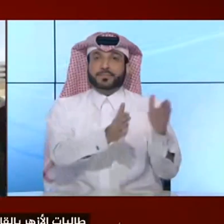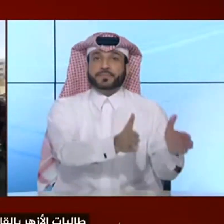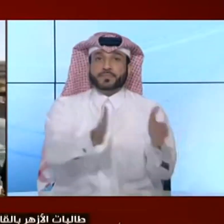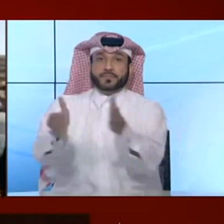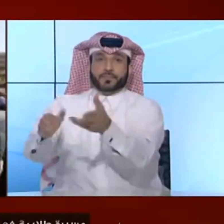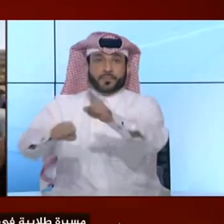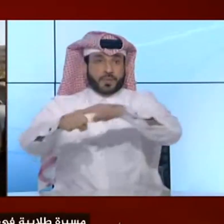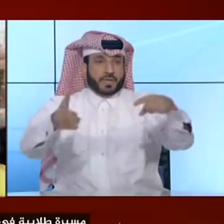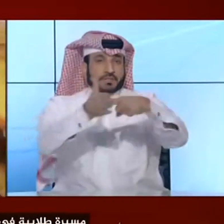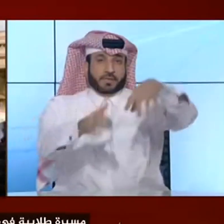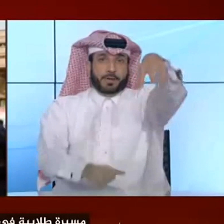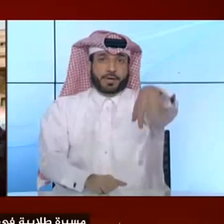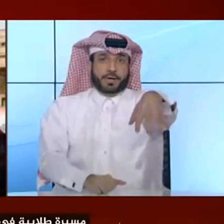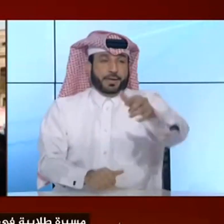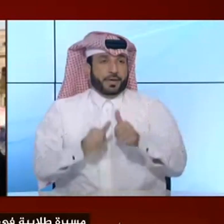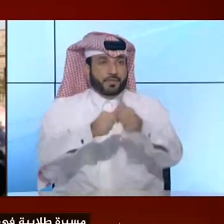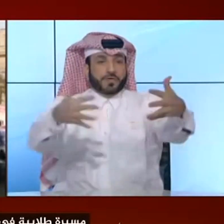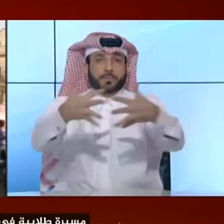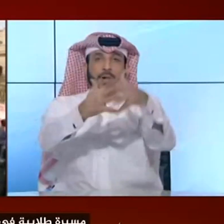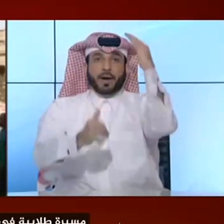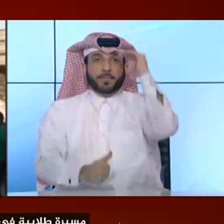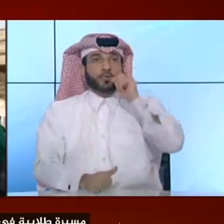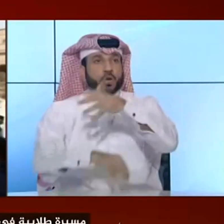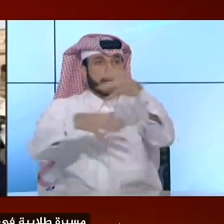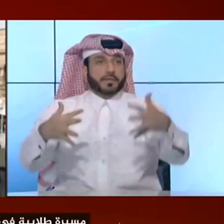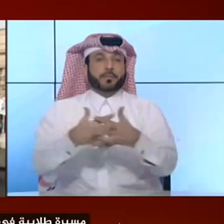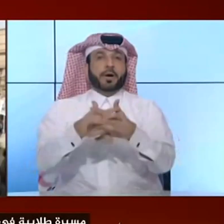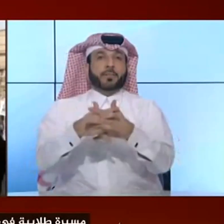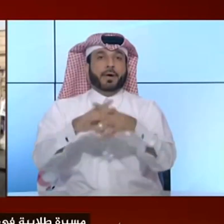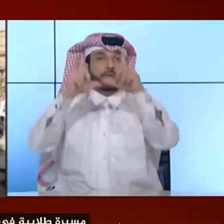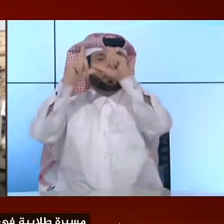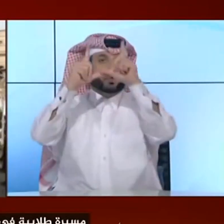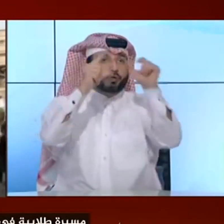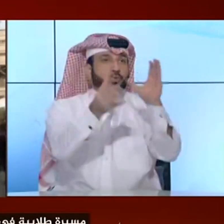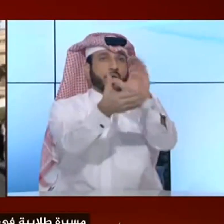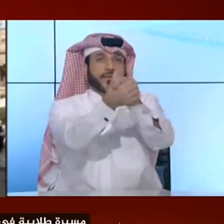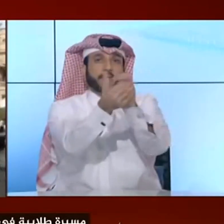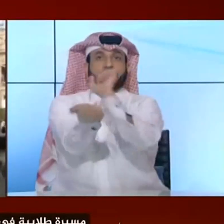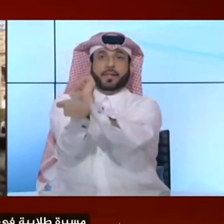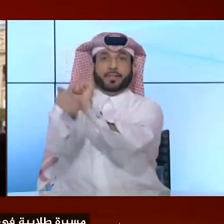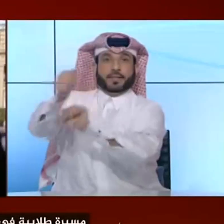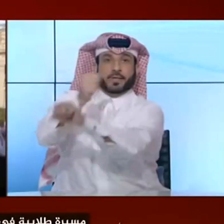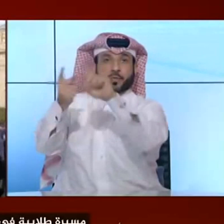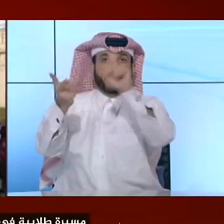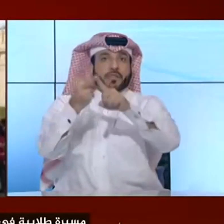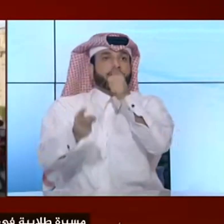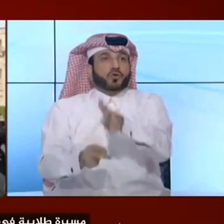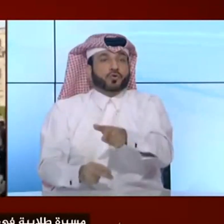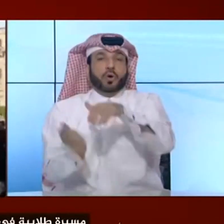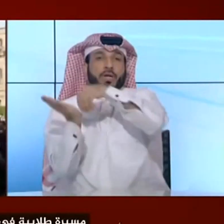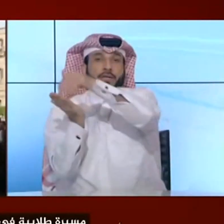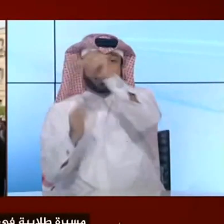وفي جماعه القاهره نظمت طلاب مسيره حملوا فيها صور زملائهم المعتقلين وردده تفاتن